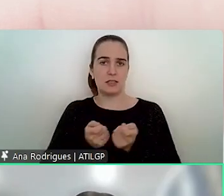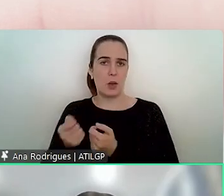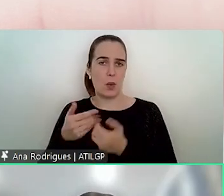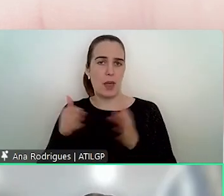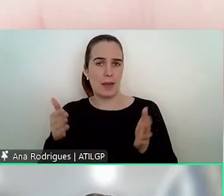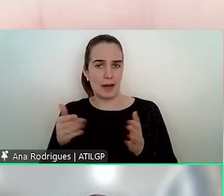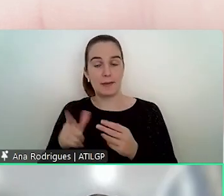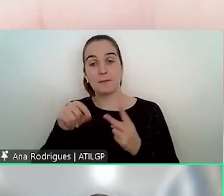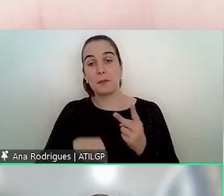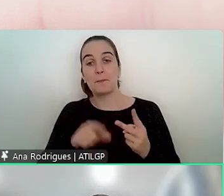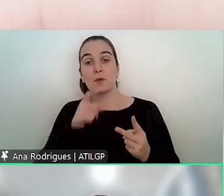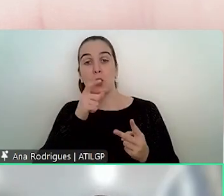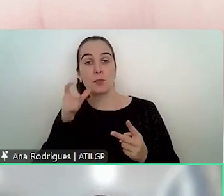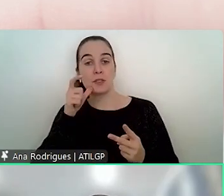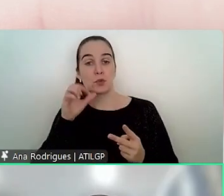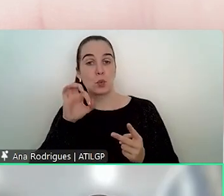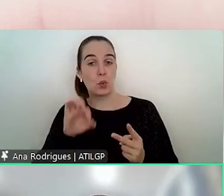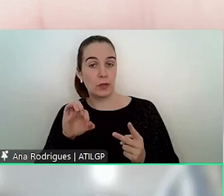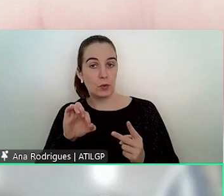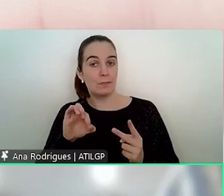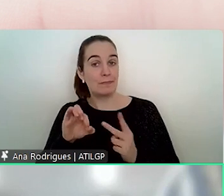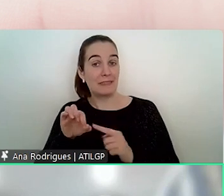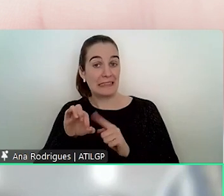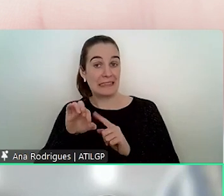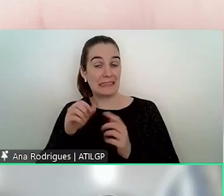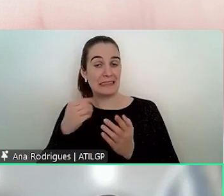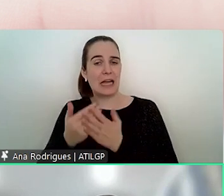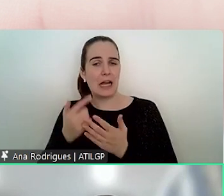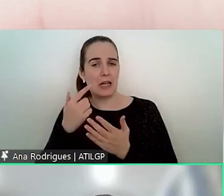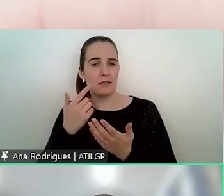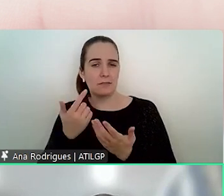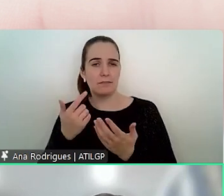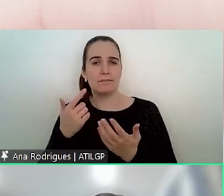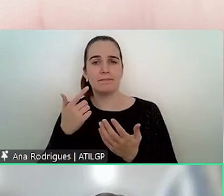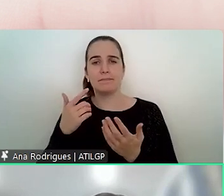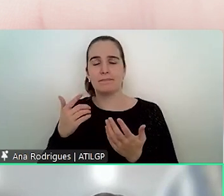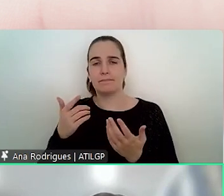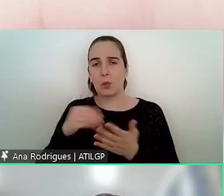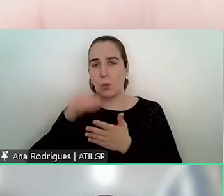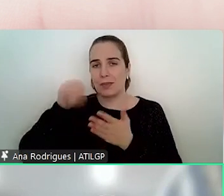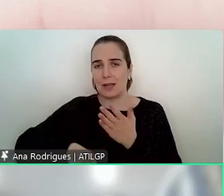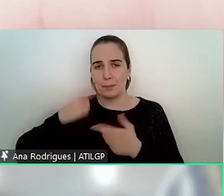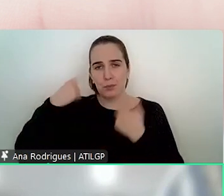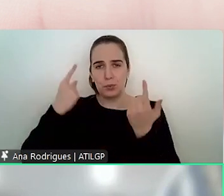o compromisso 8 para reforçar a transparência em matéria de contratos